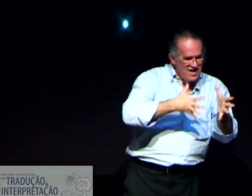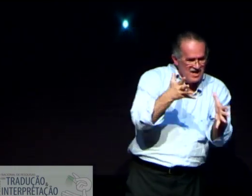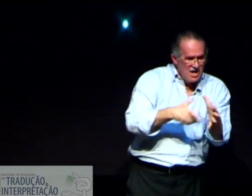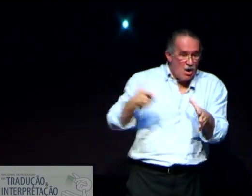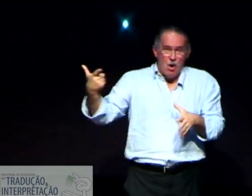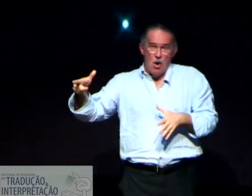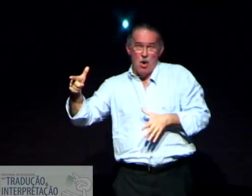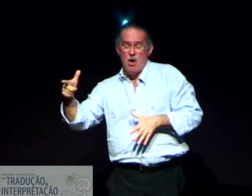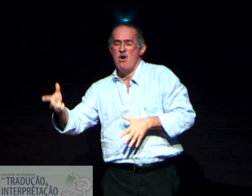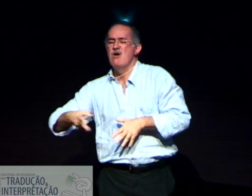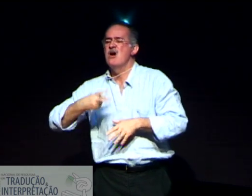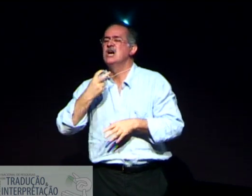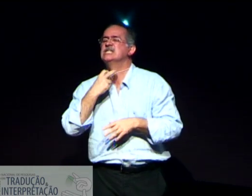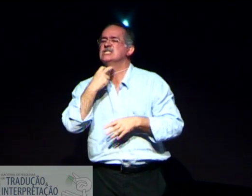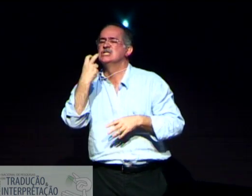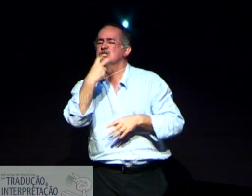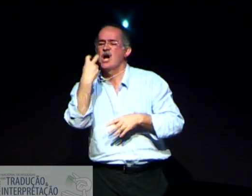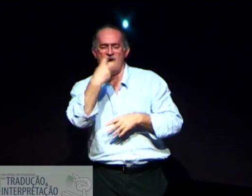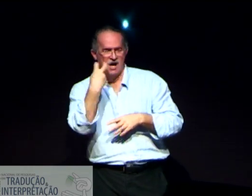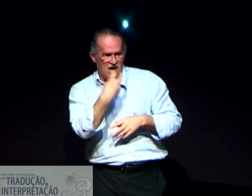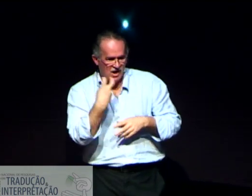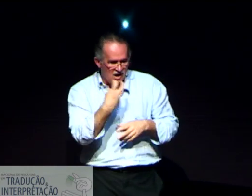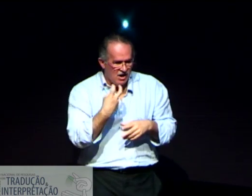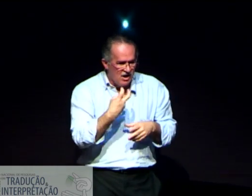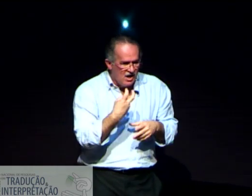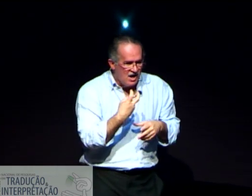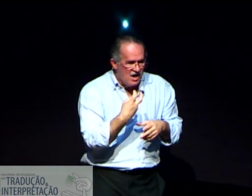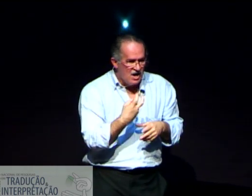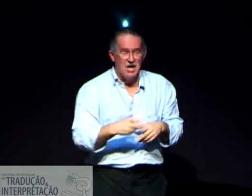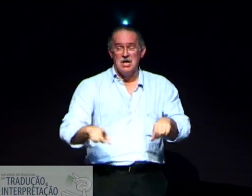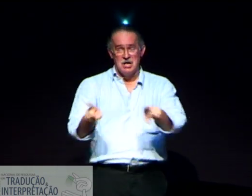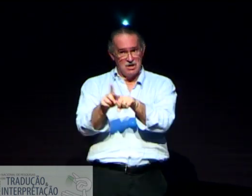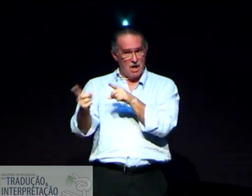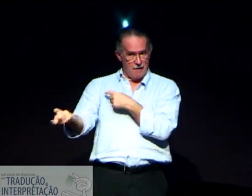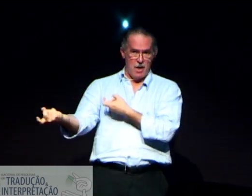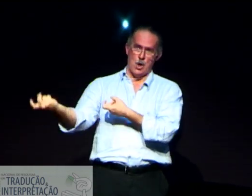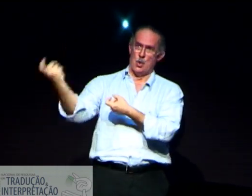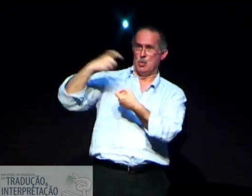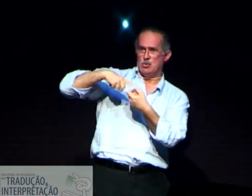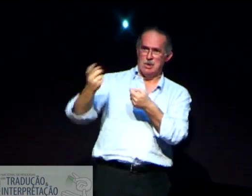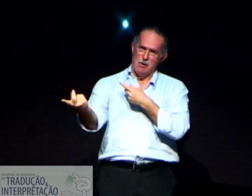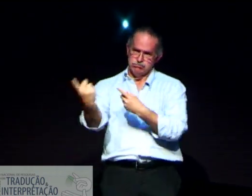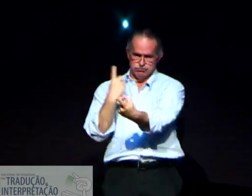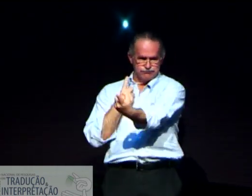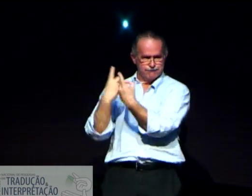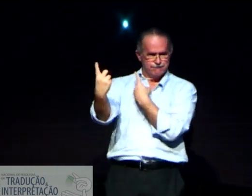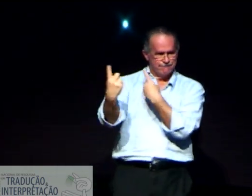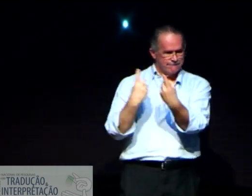Lacerda 2009 explica que passar de uma língua visogestual para uma língua oral auditiva, ou